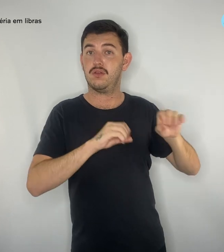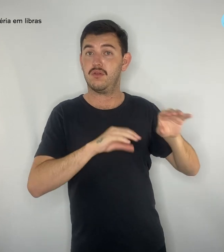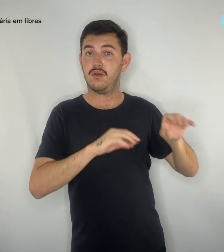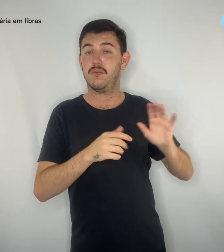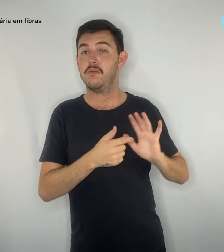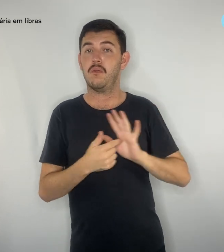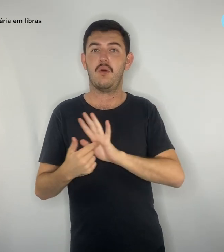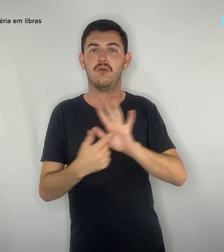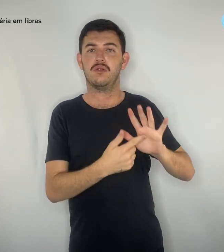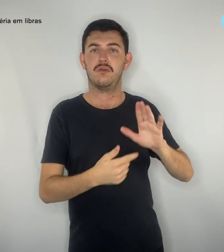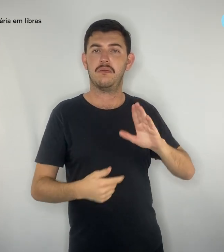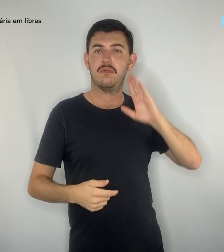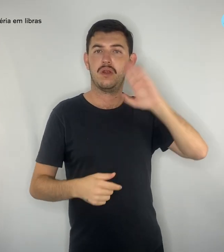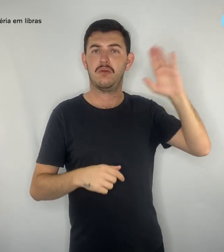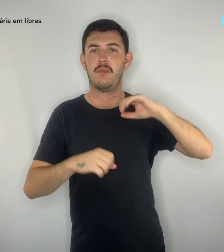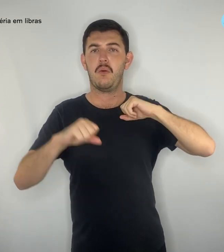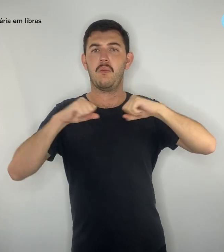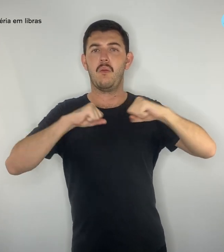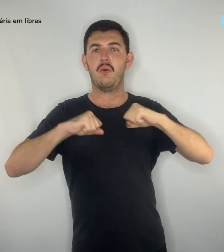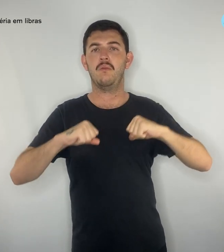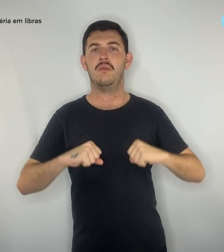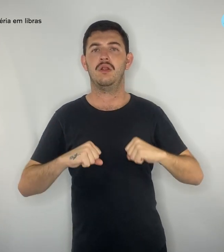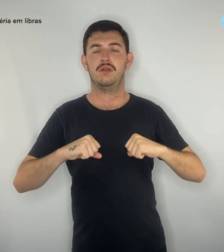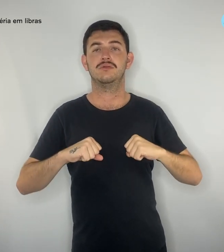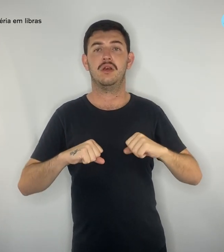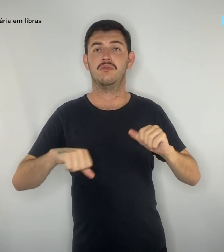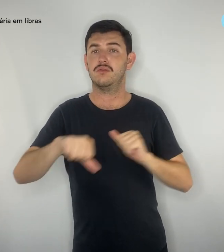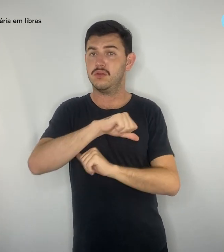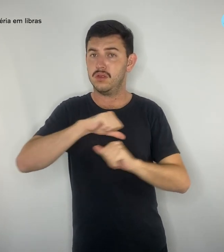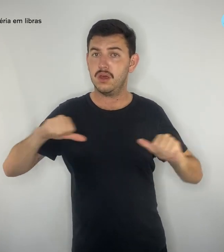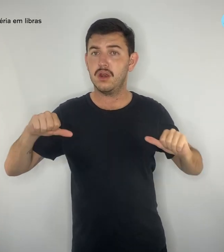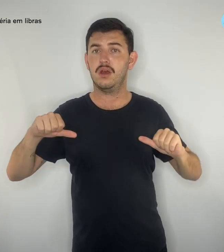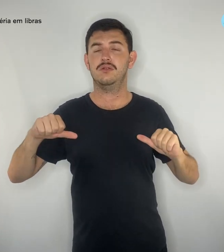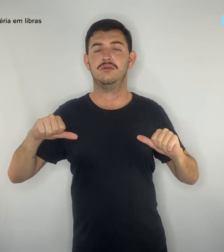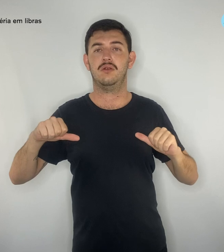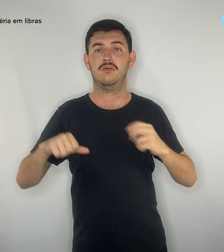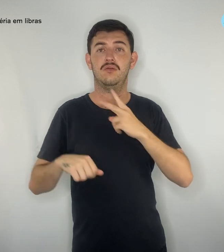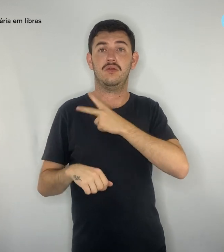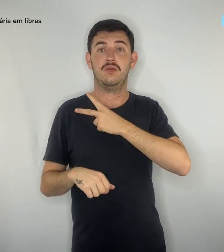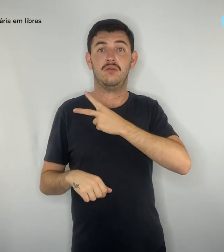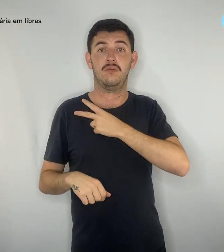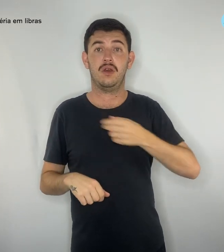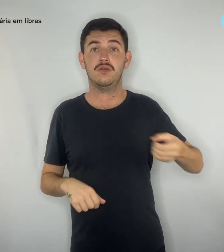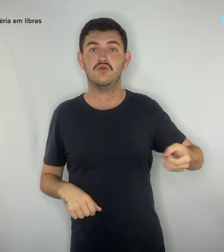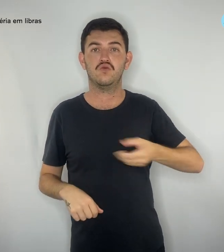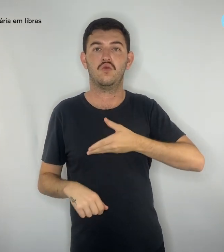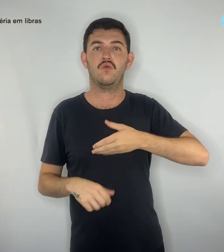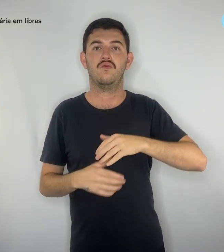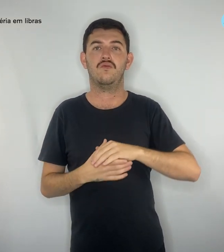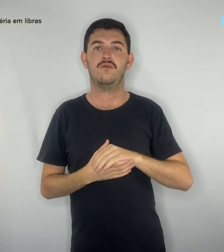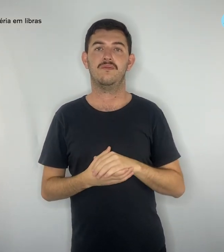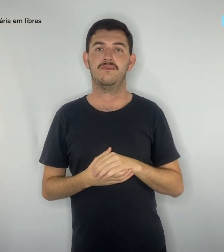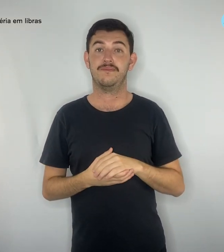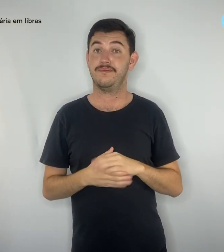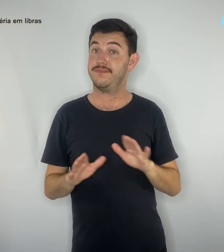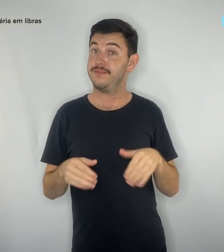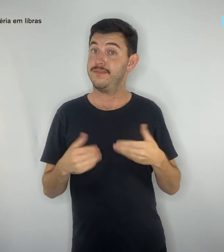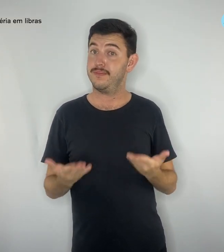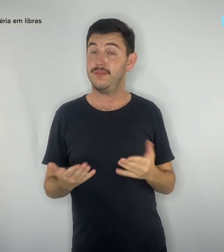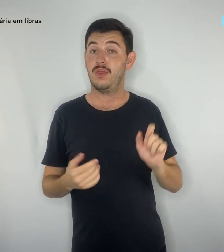processo de mobilização de alteração do novo ensino médio. Entretanto, ele menciona